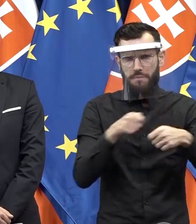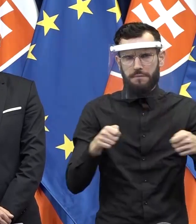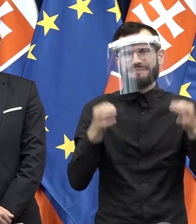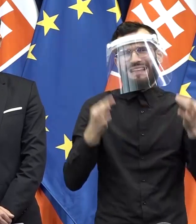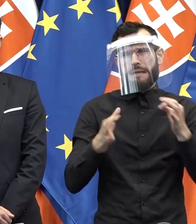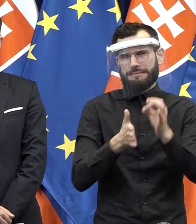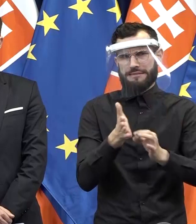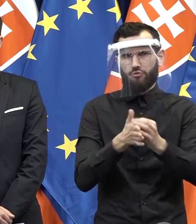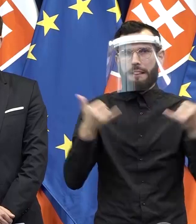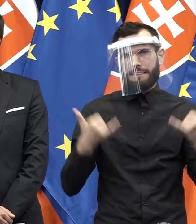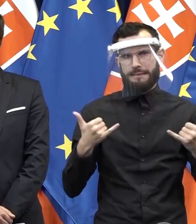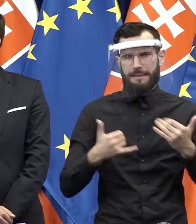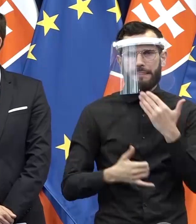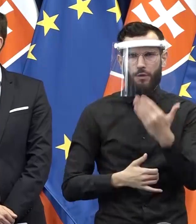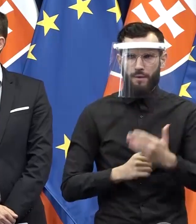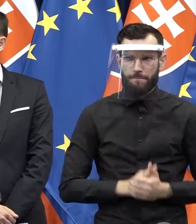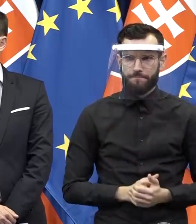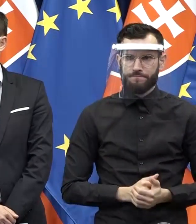aktuálna situácia za dnes. Ďakujem.